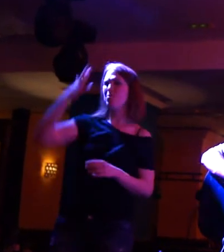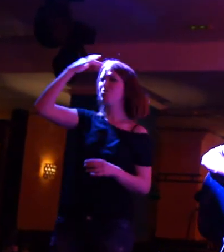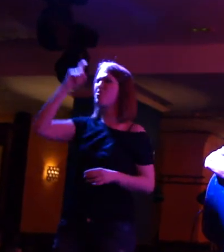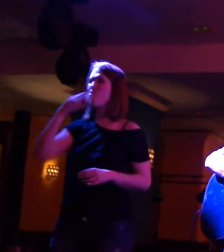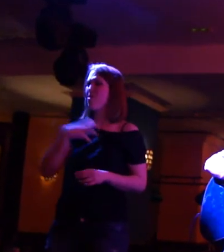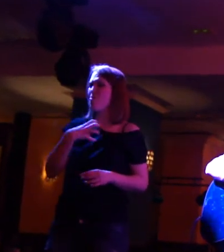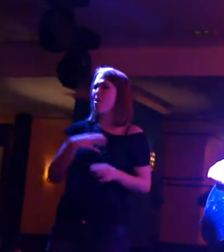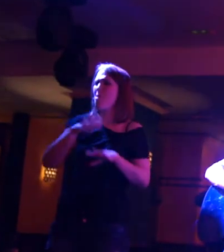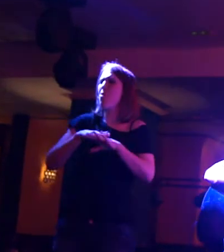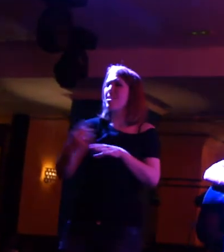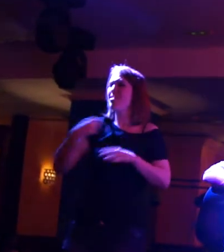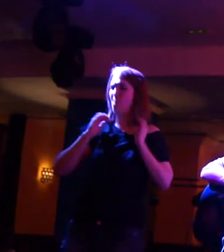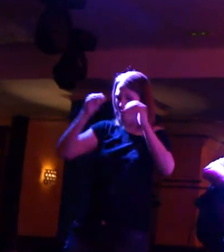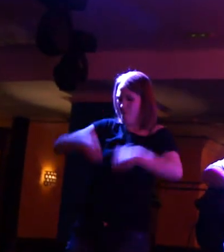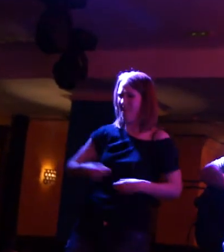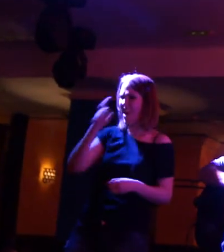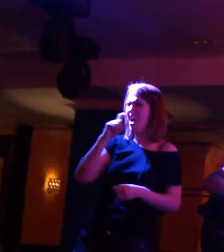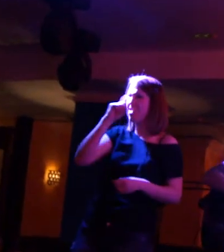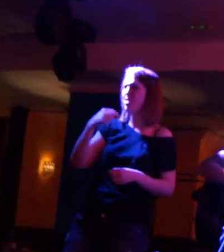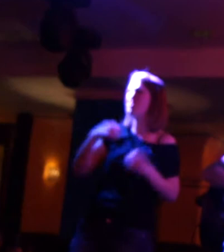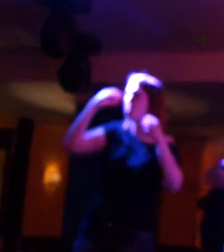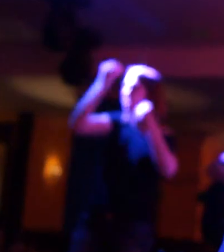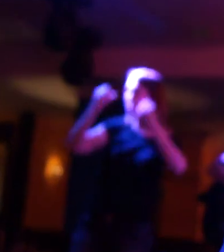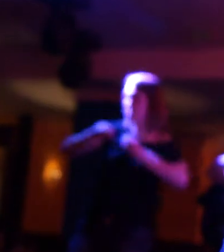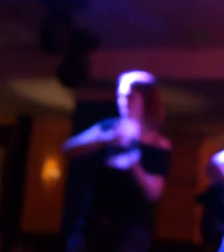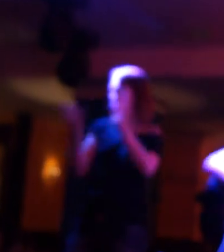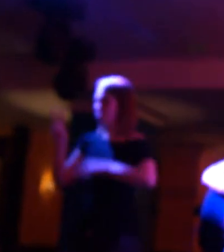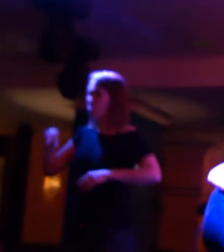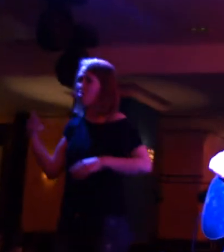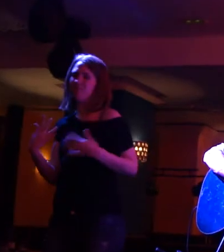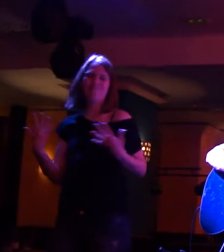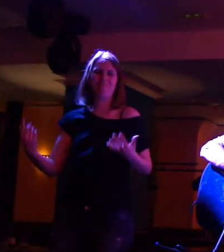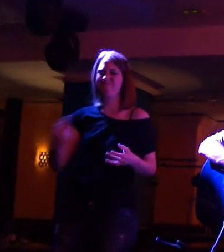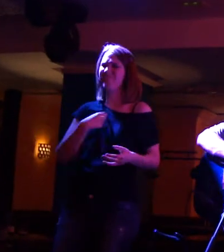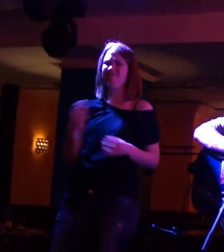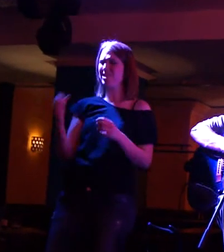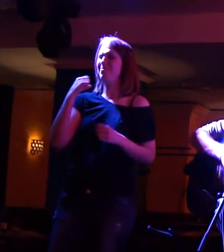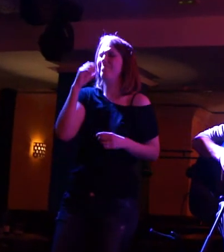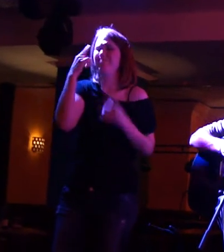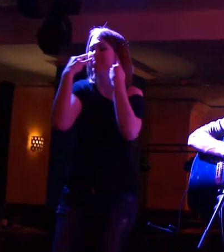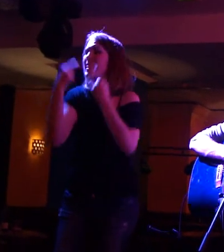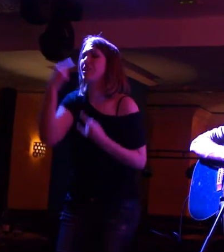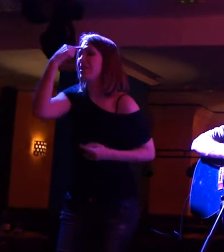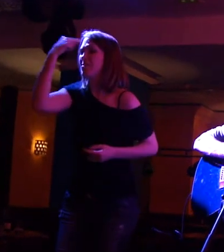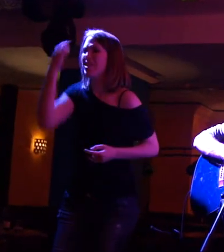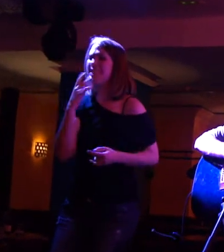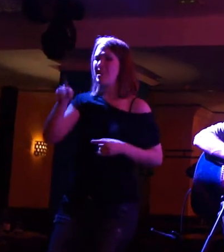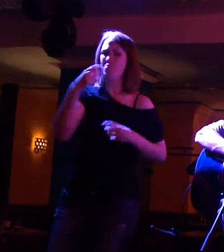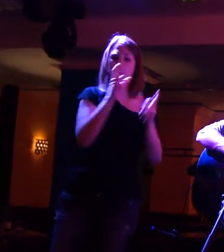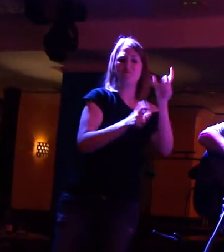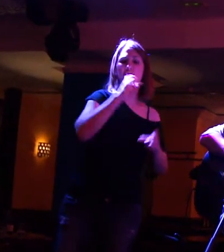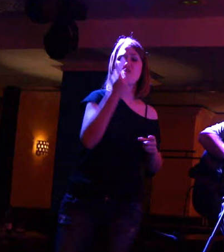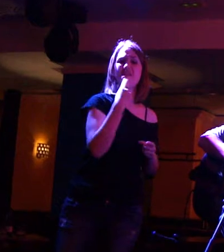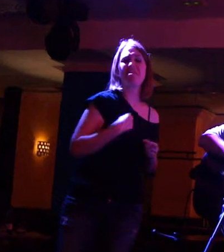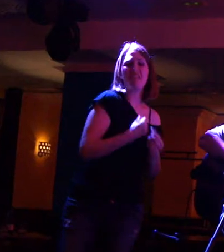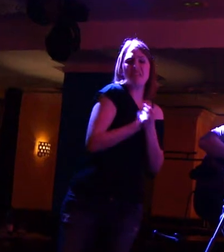Porque nunca recuerdo a mis sueños, porque no puedo volver aquellos años donde nunca pensé envejecer, porque me aferro a tus ojos diciendo te echo de menos, porque no quiero,